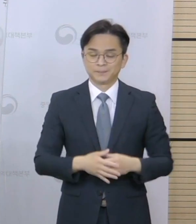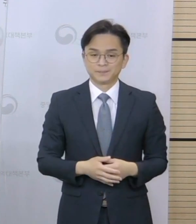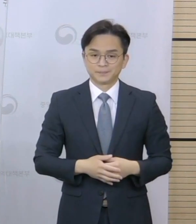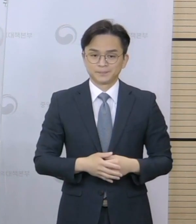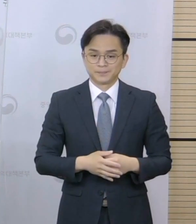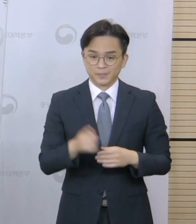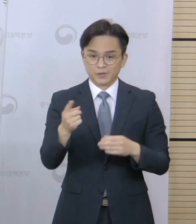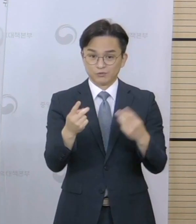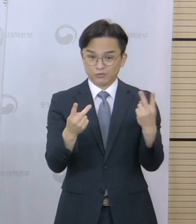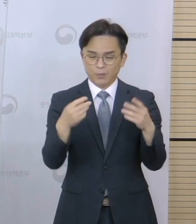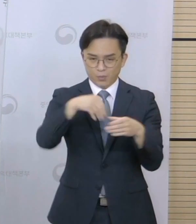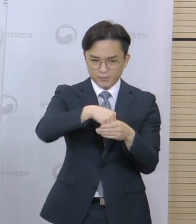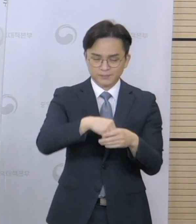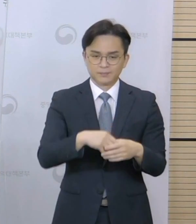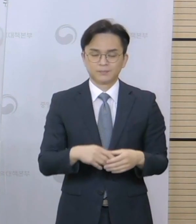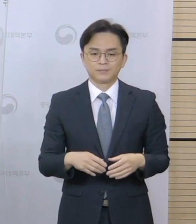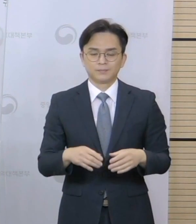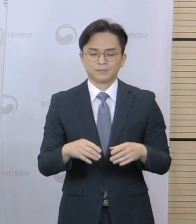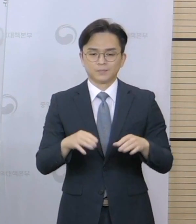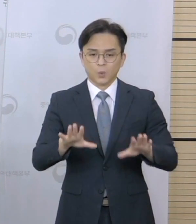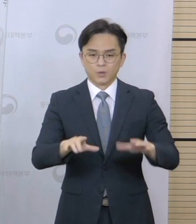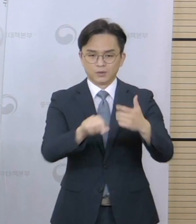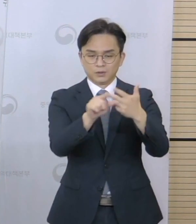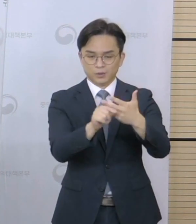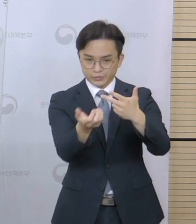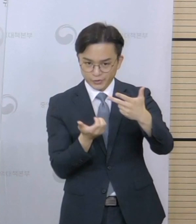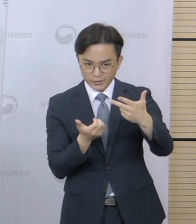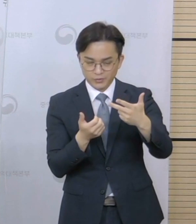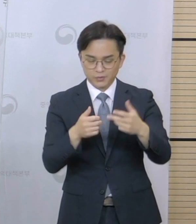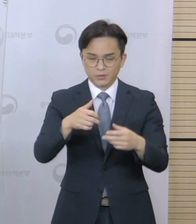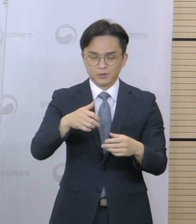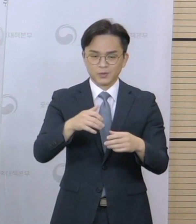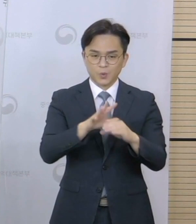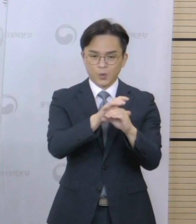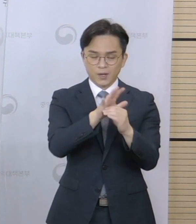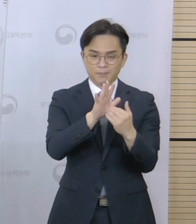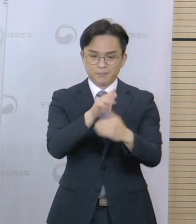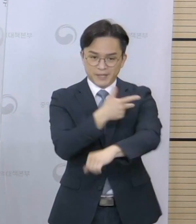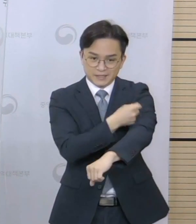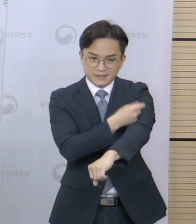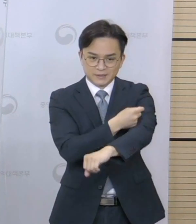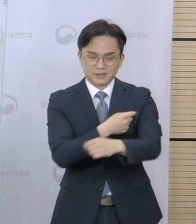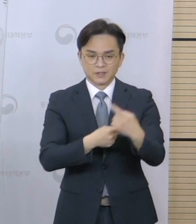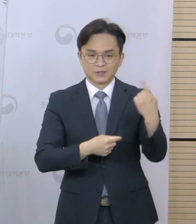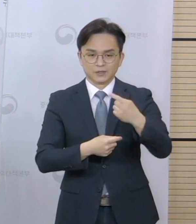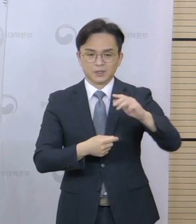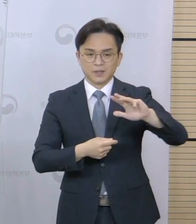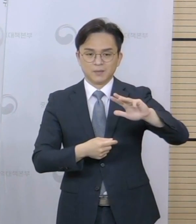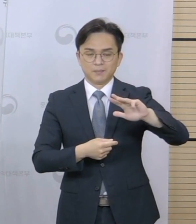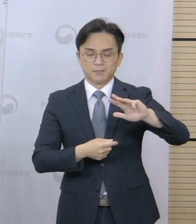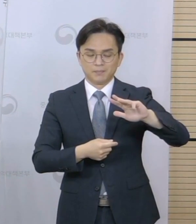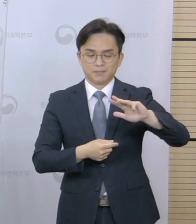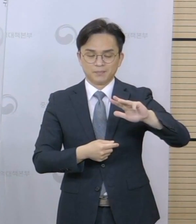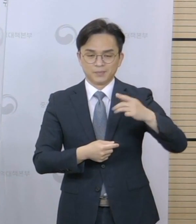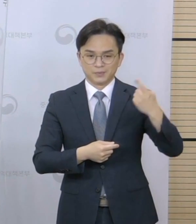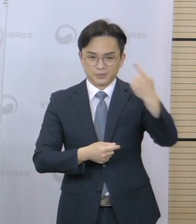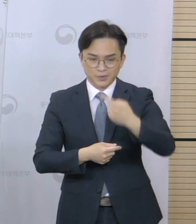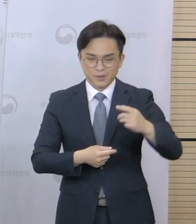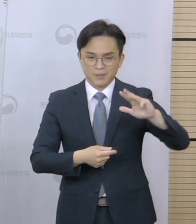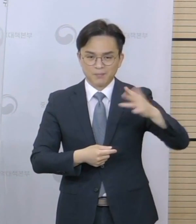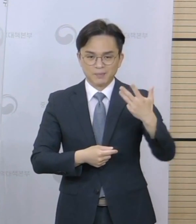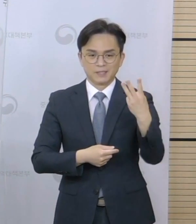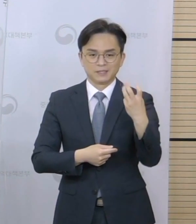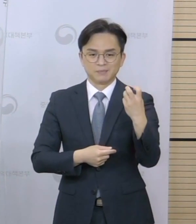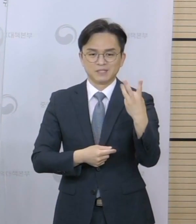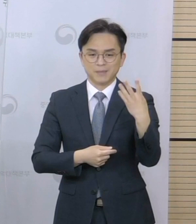상반기에도 입 일 예정된 코로나 백신 1830 연회 보니 3 800 삽입 안해 분 중